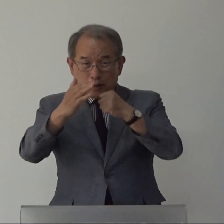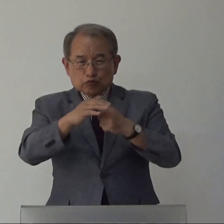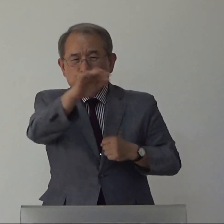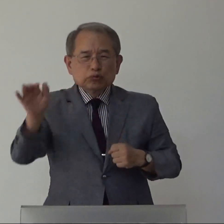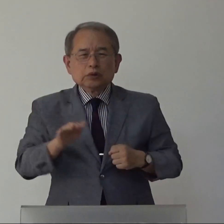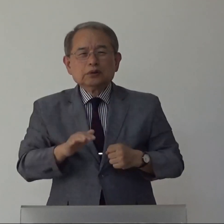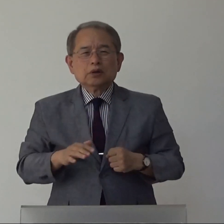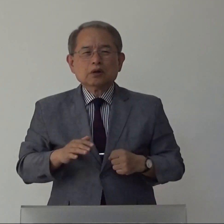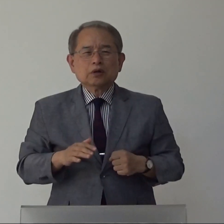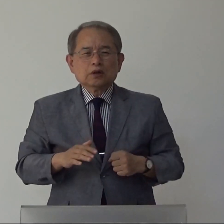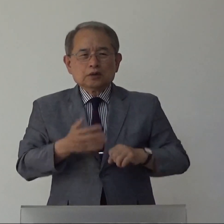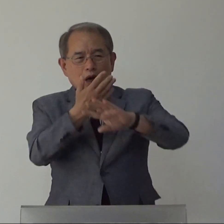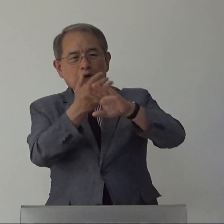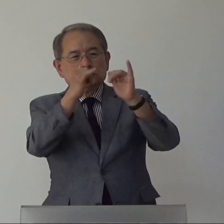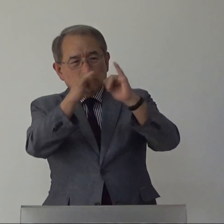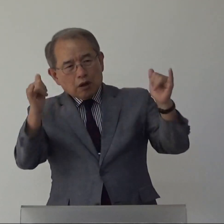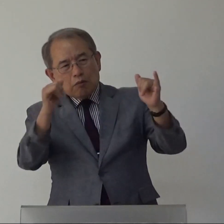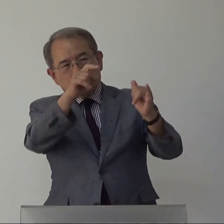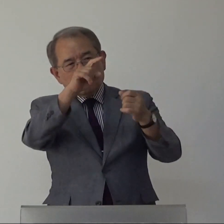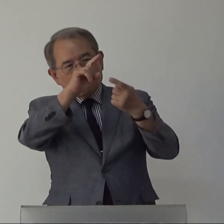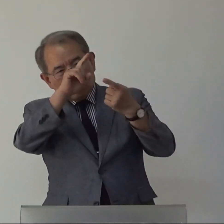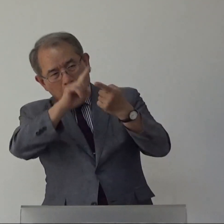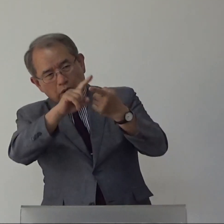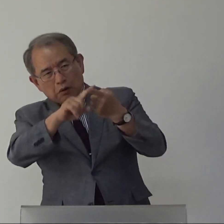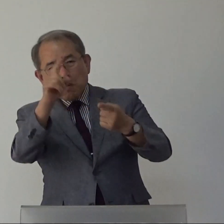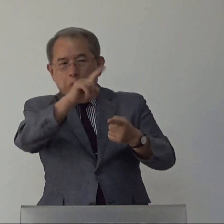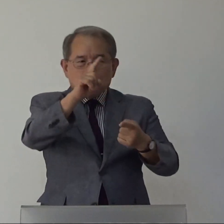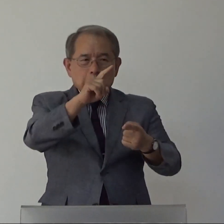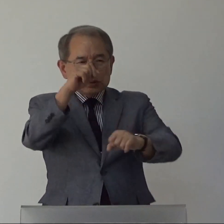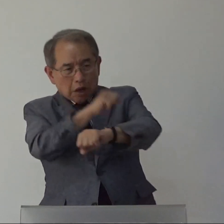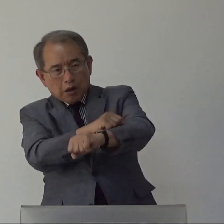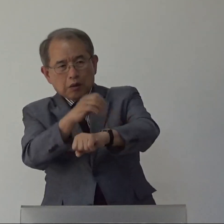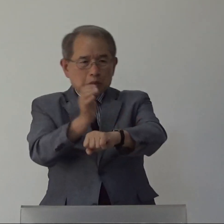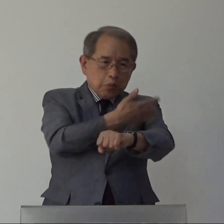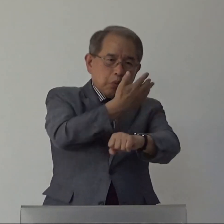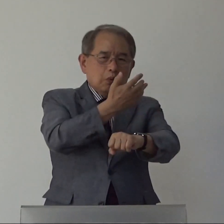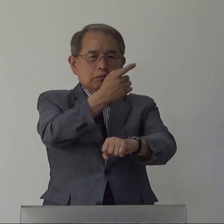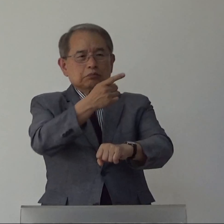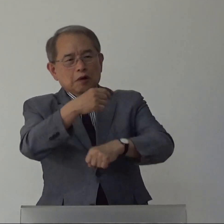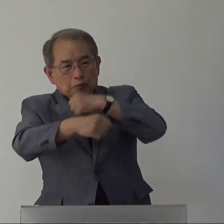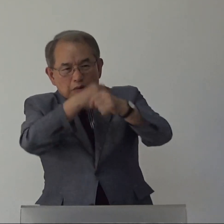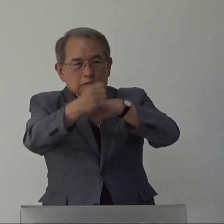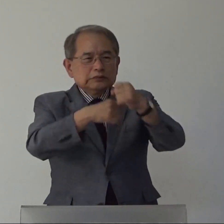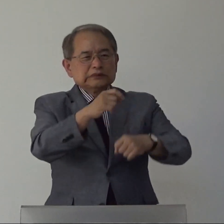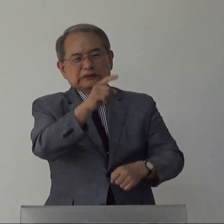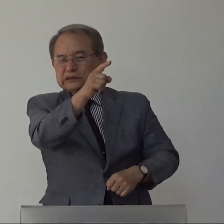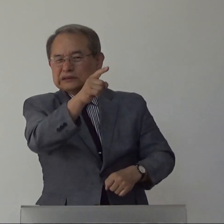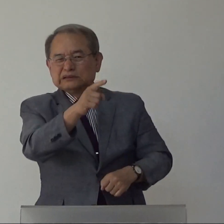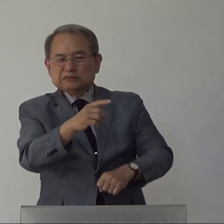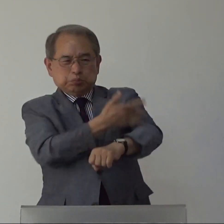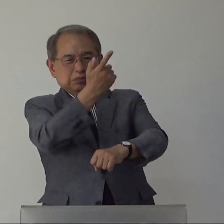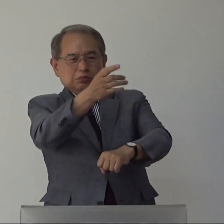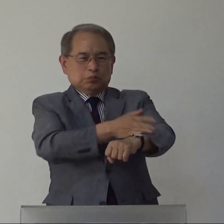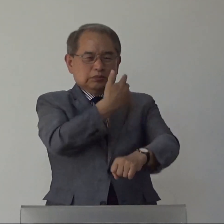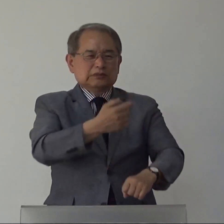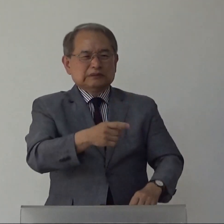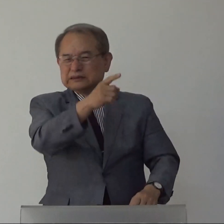상대방의 성격, 습관, 재능이 다 다릅니다. 다른 사람을 보고 이거